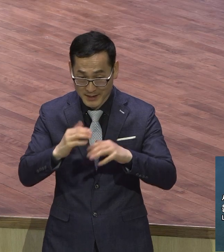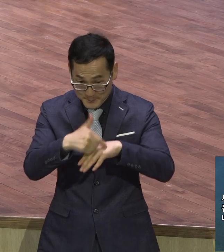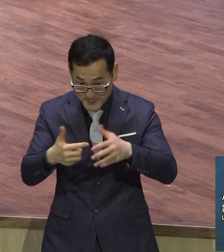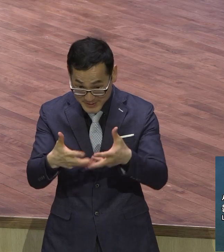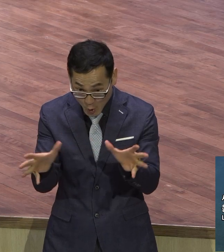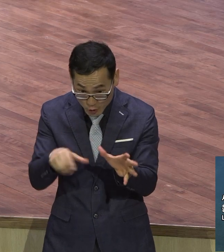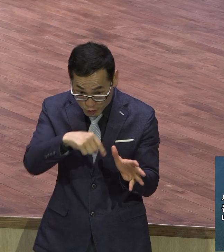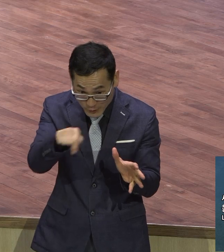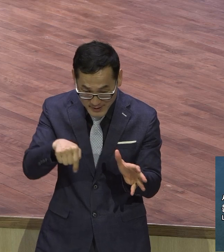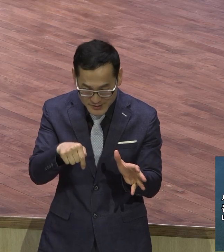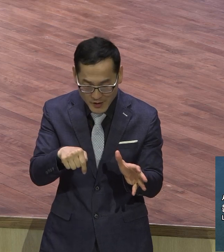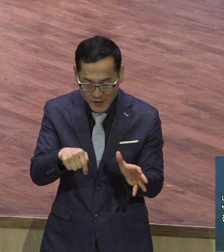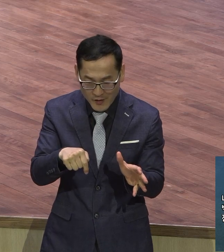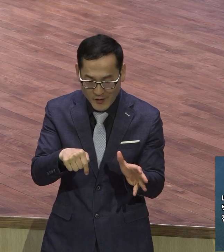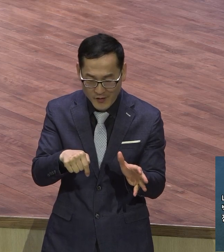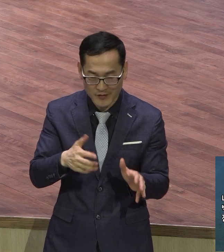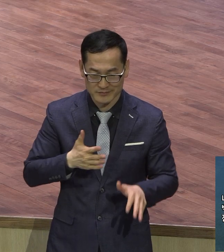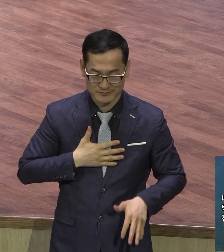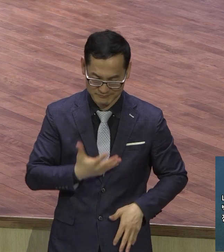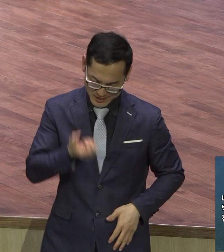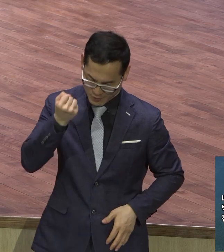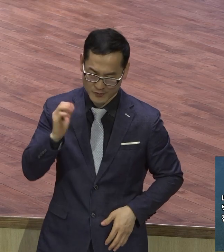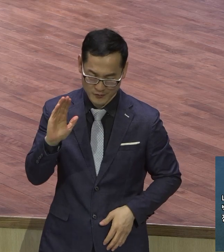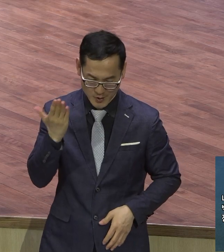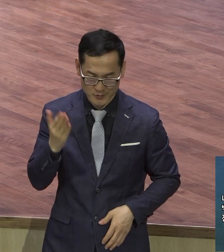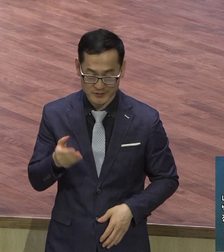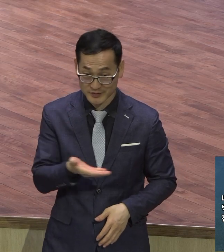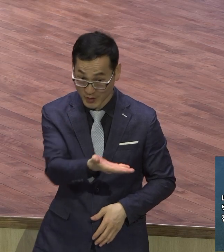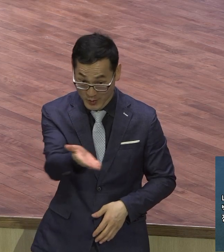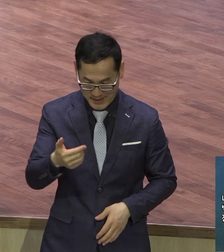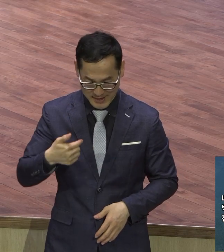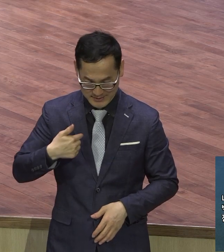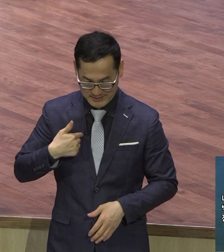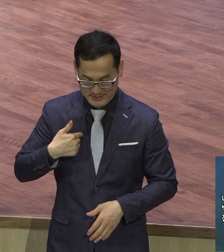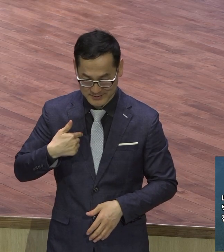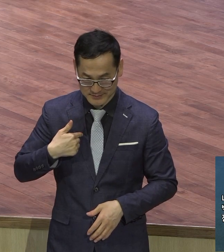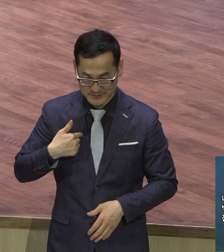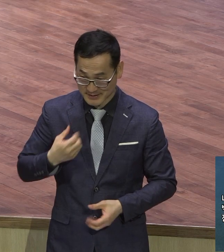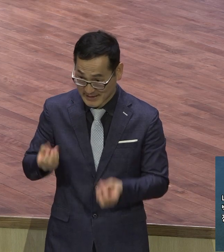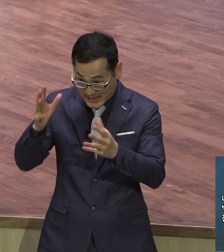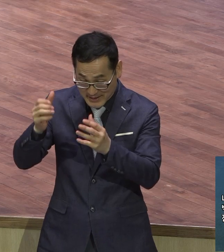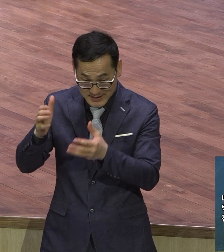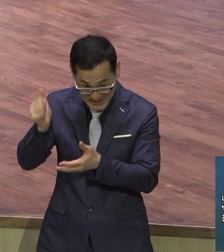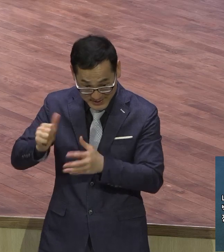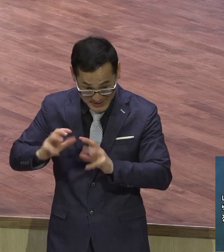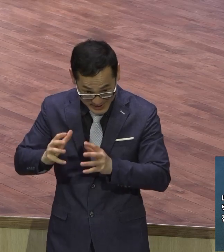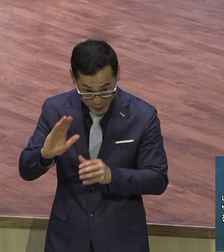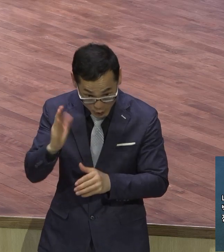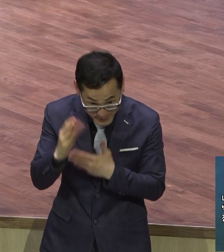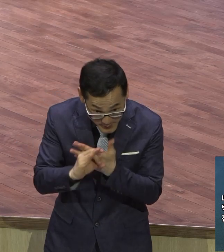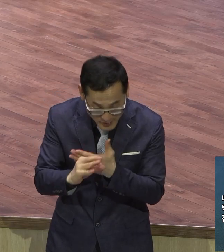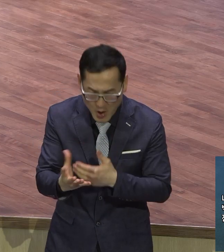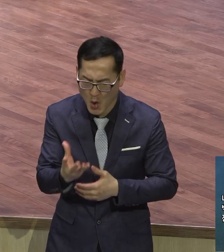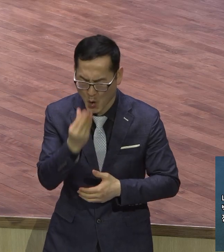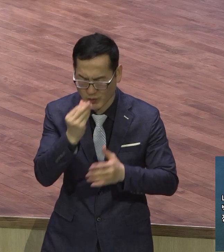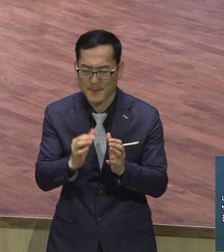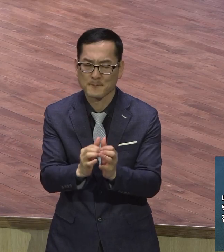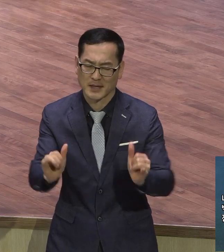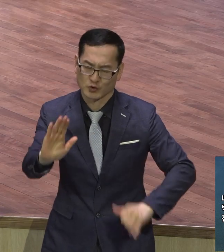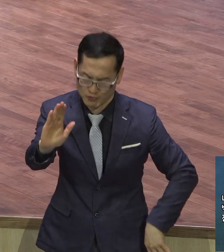중에서 내 소유가 되겠고 너희가 내게 대하여 제사장 나라가 되며 거룩한 백성이 되리라.